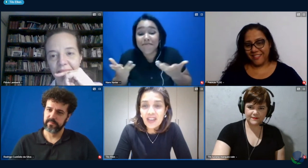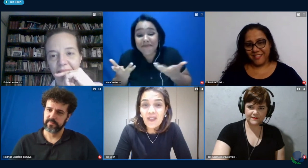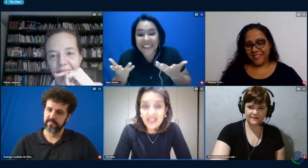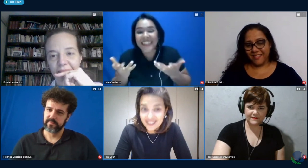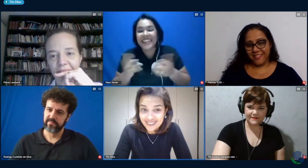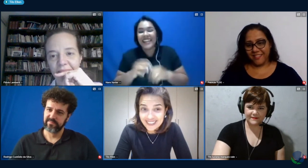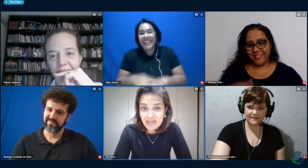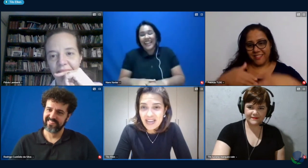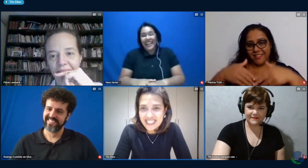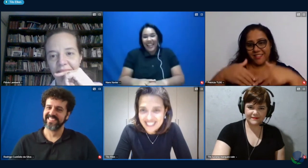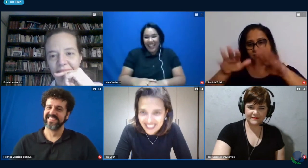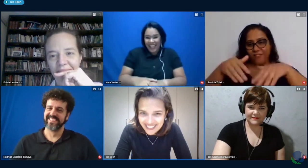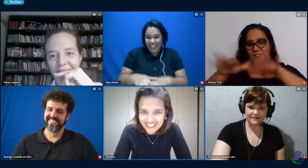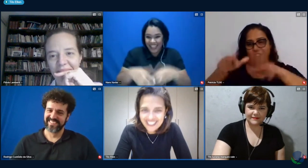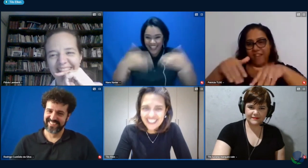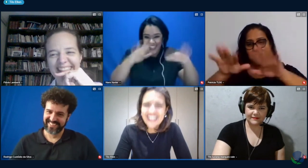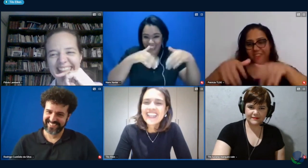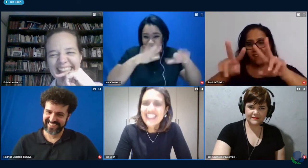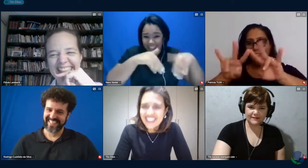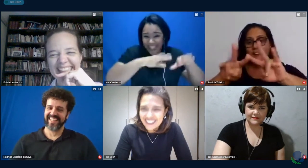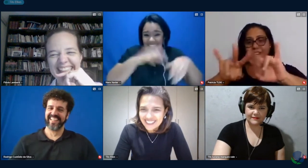mestrado. E agora? O que mais?